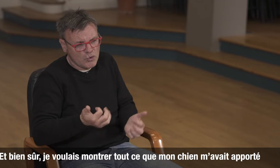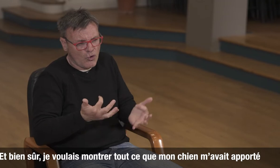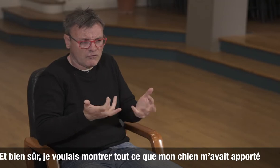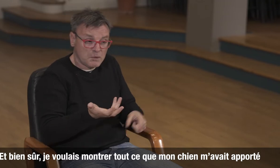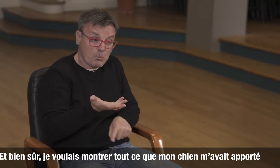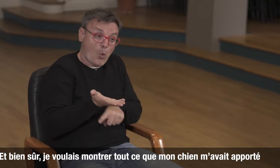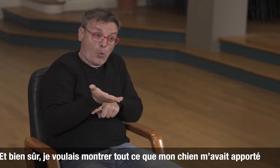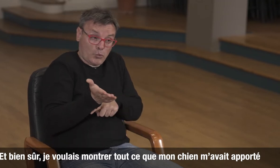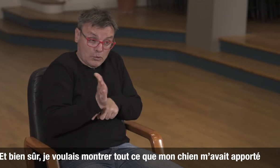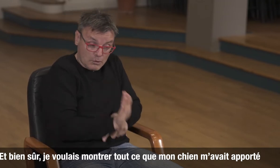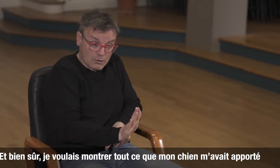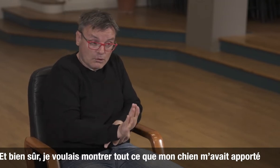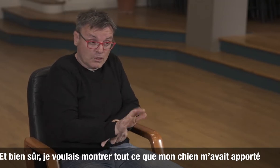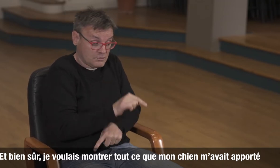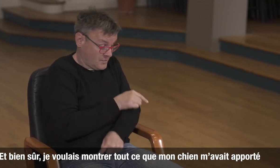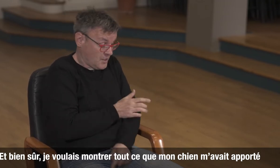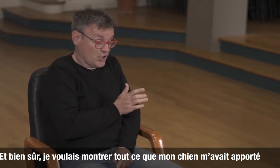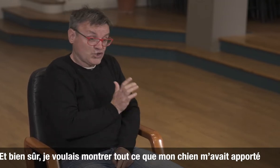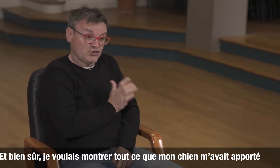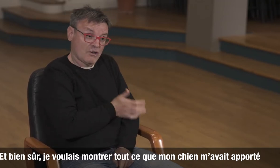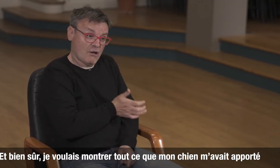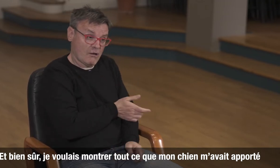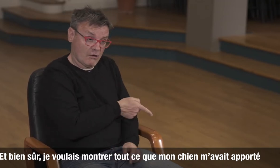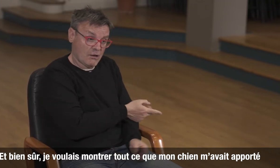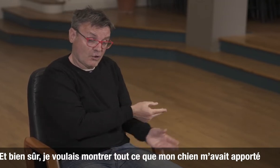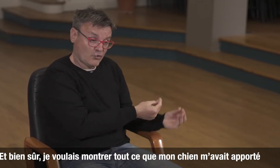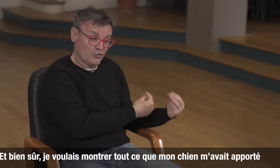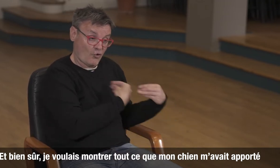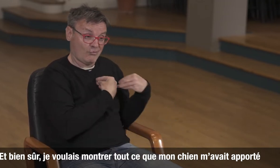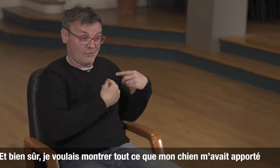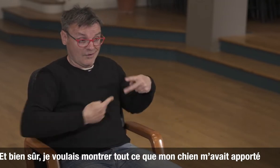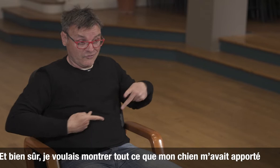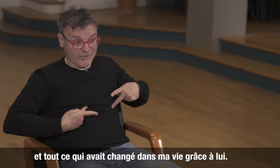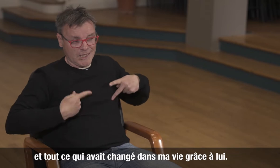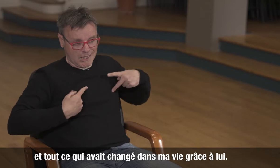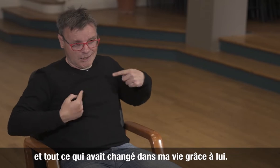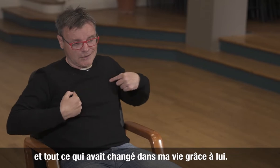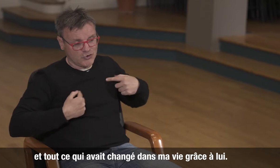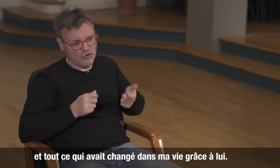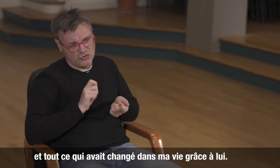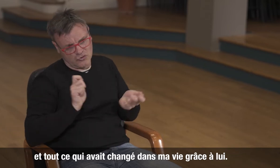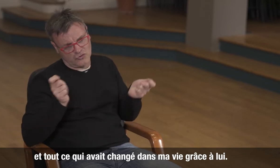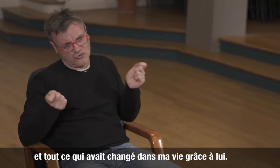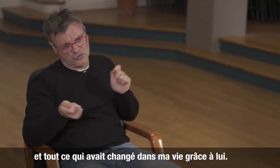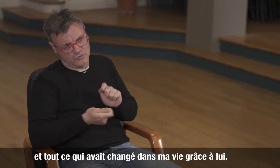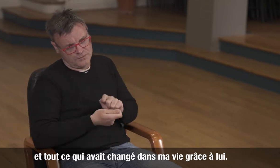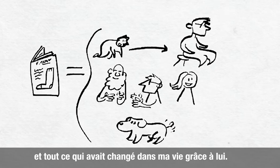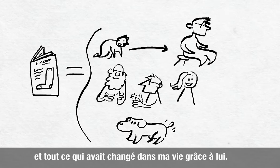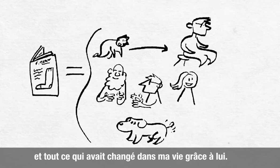Et bien sûr, je voulais montrer tout ce que mon chien m'avait apporté et tout ce qui avait changé dans ma vie grâce à lui.